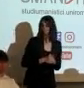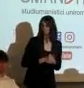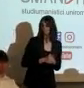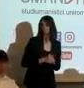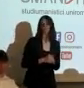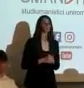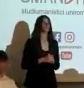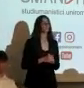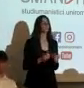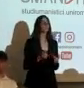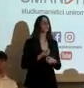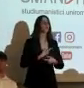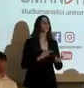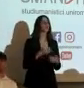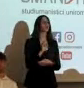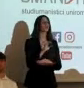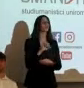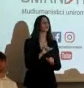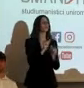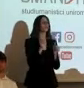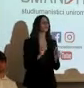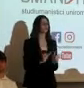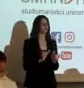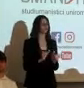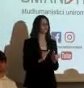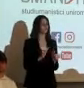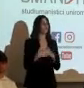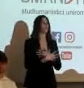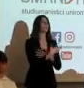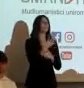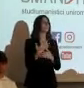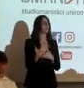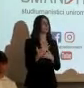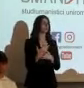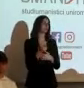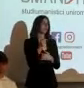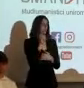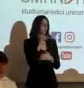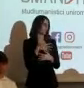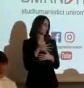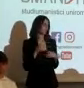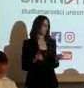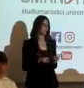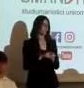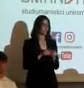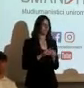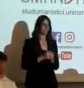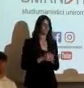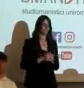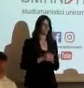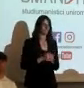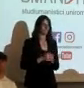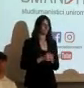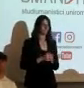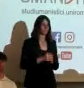L'offerta formativa per la magistrale per archeologia va un po' nella stessa direzione, ovvero sia anche risponde ad una scelta che